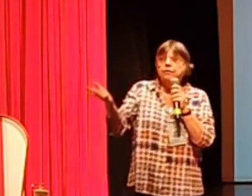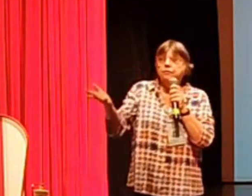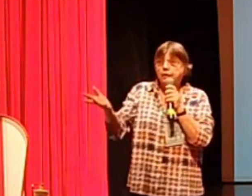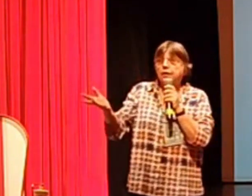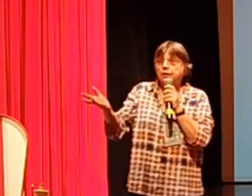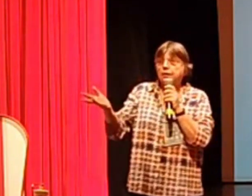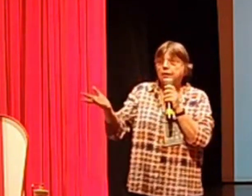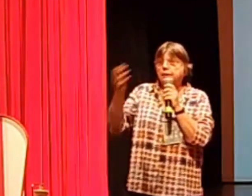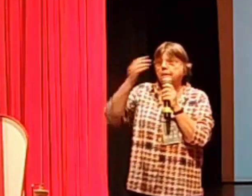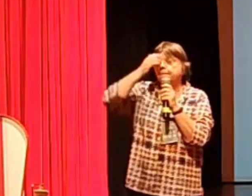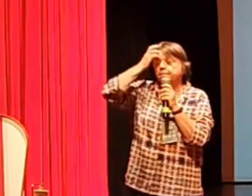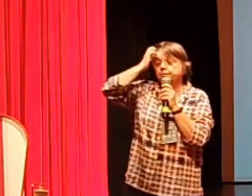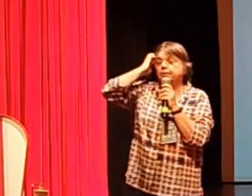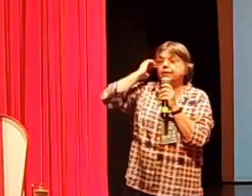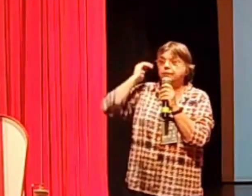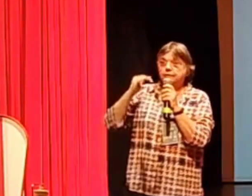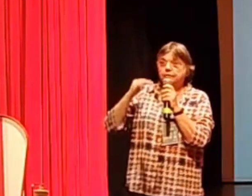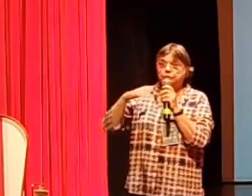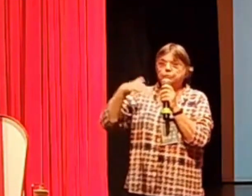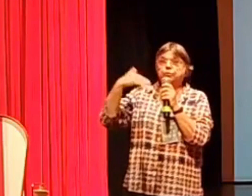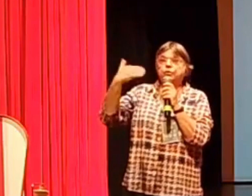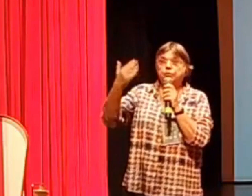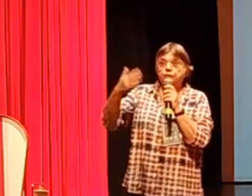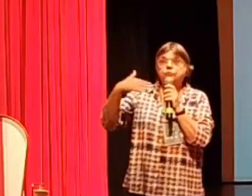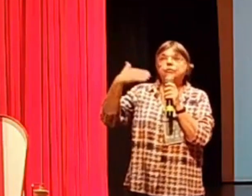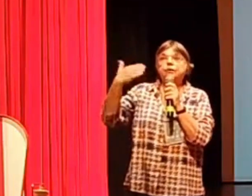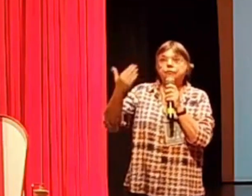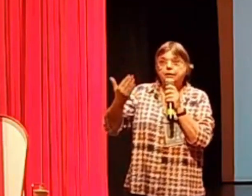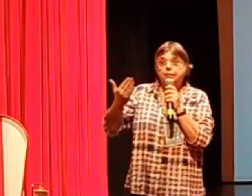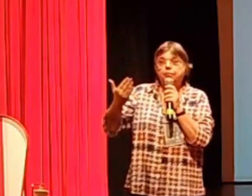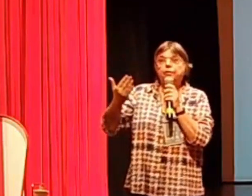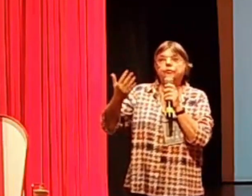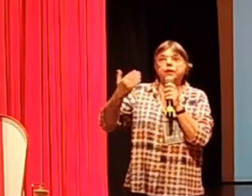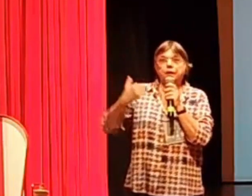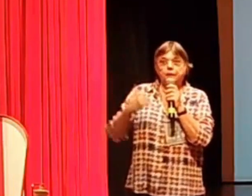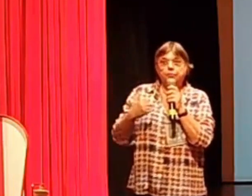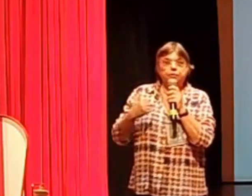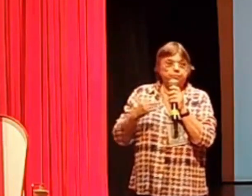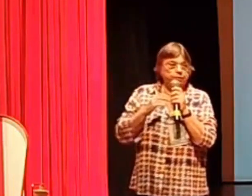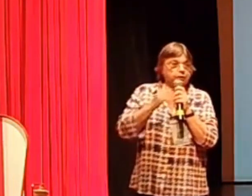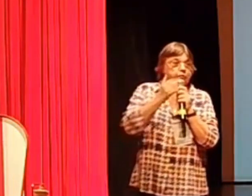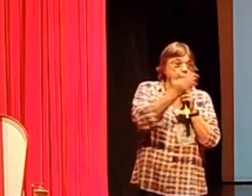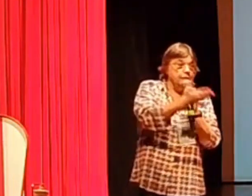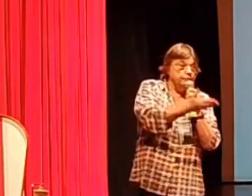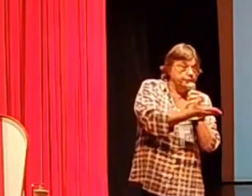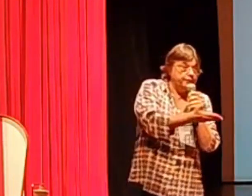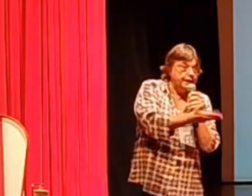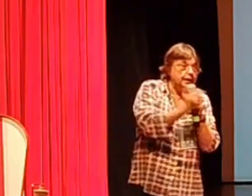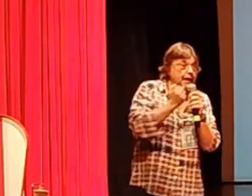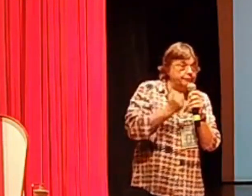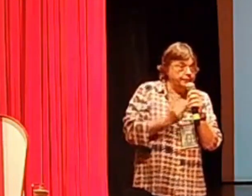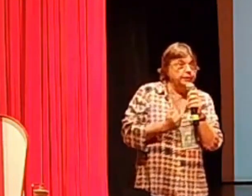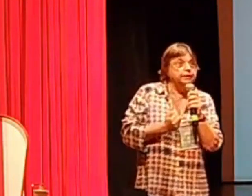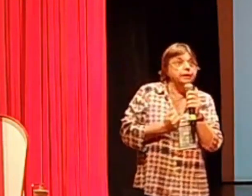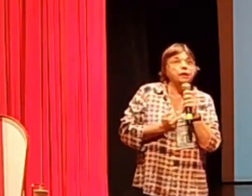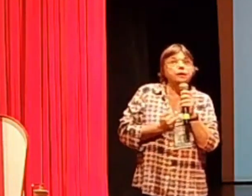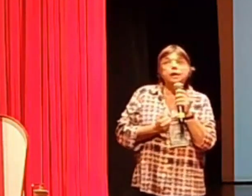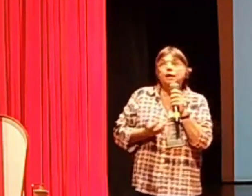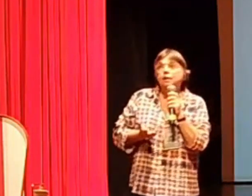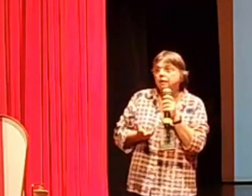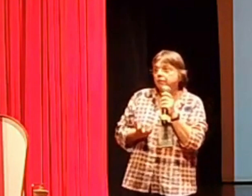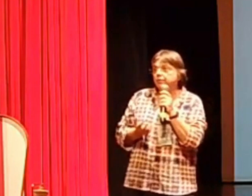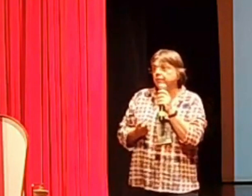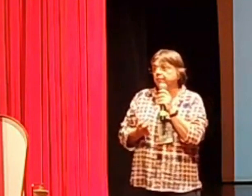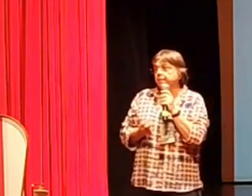poderia acontecer, né? Então, essa questão do prognóstico, do que vem depois, é muito importante. Vou ficar grávida, né?